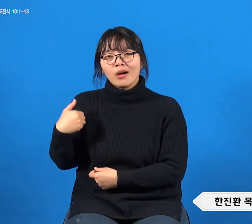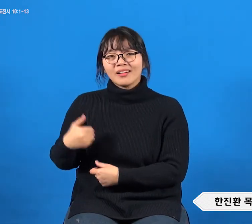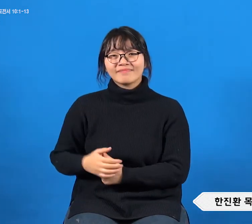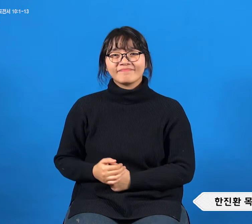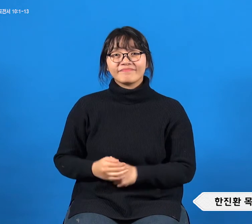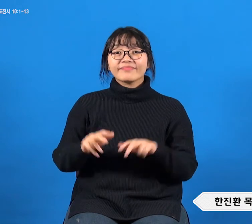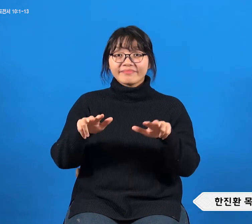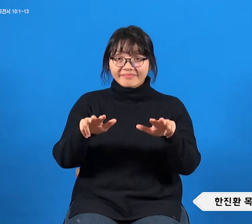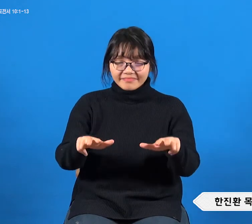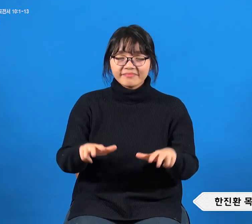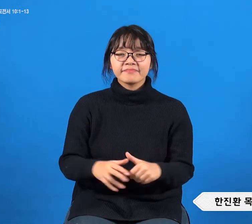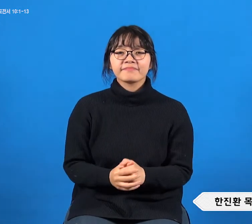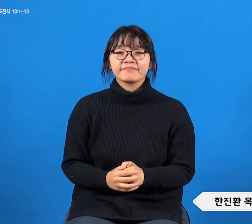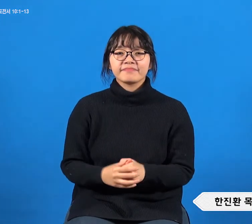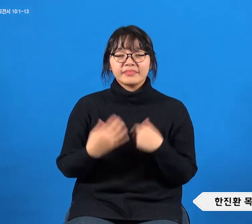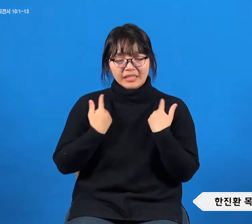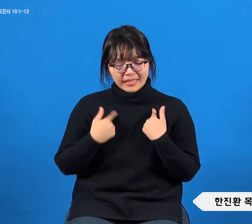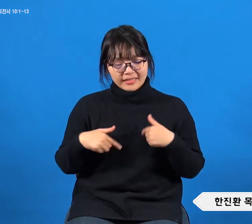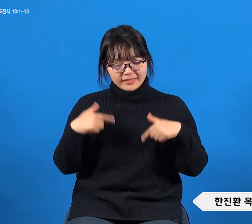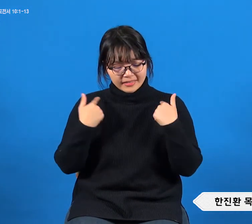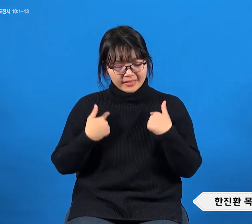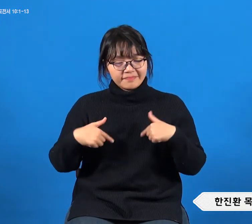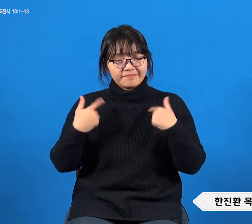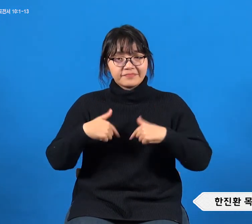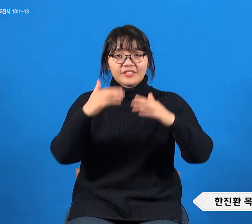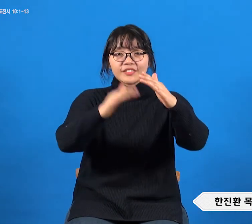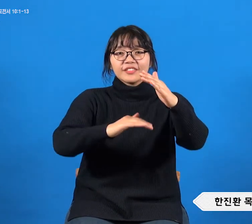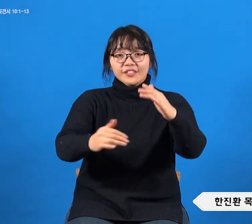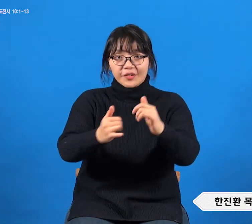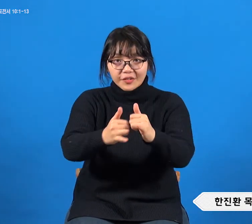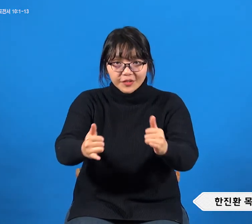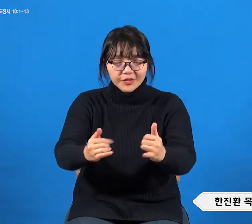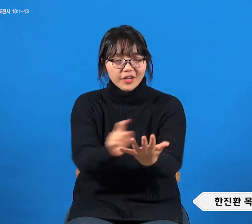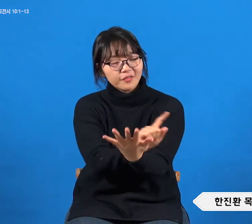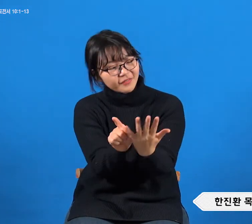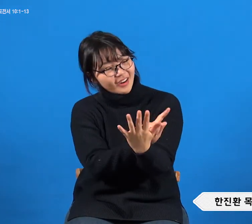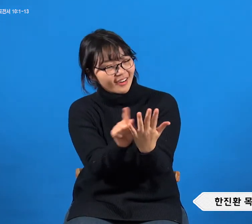또 지금 날마다 성도들과 함께